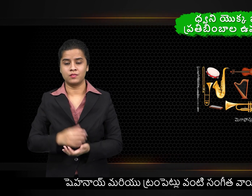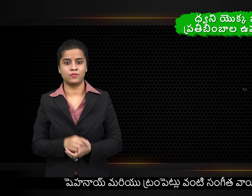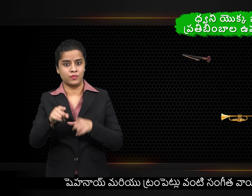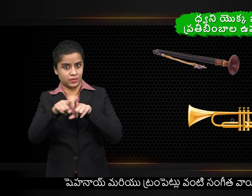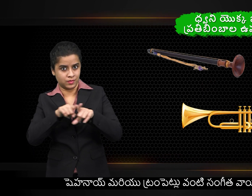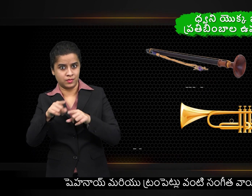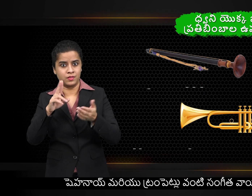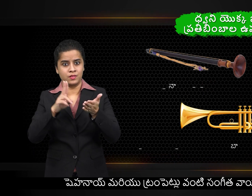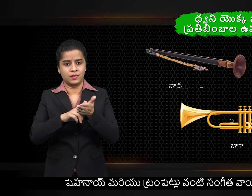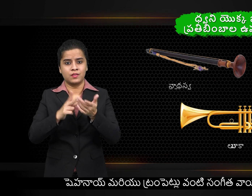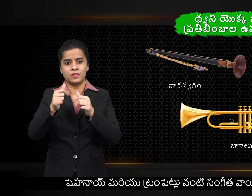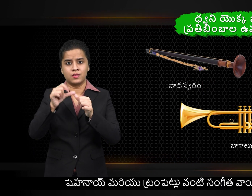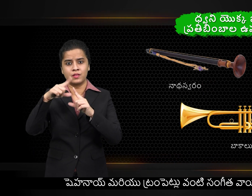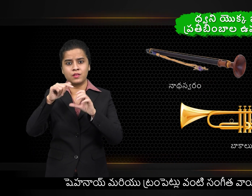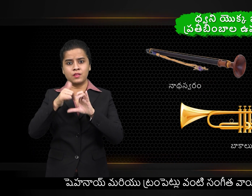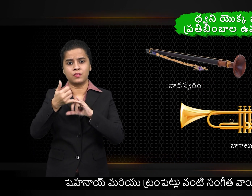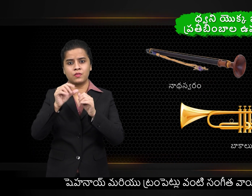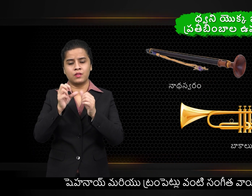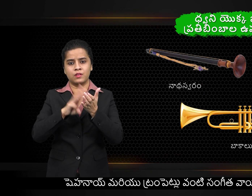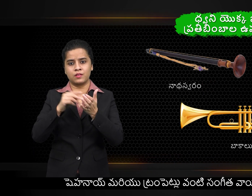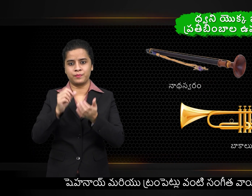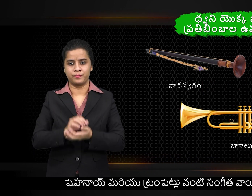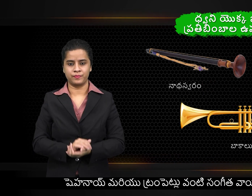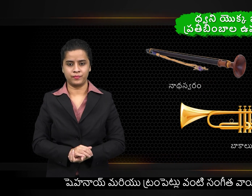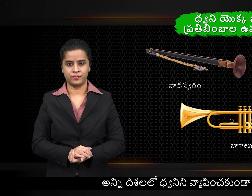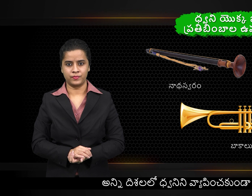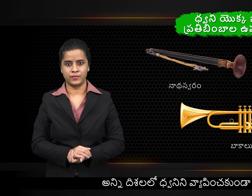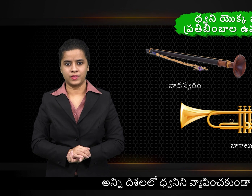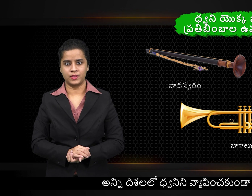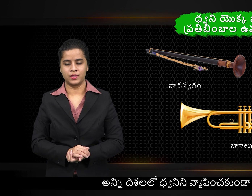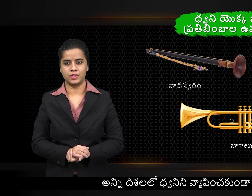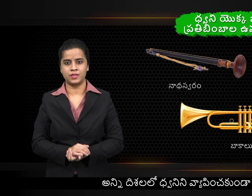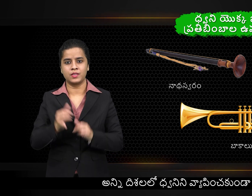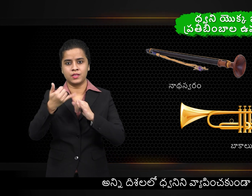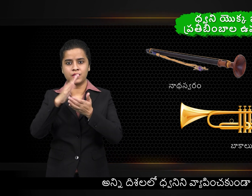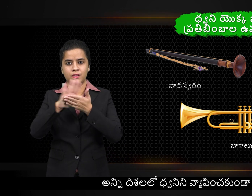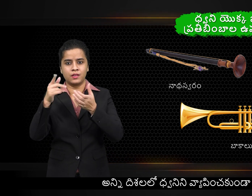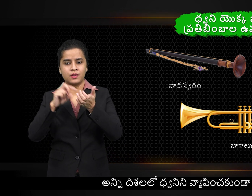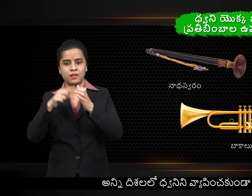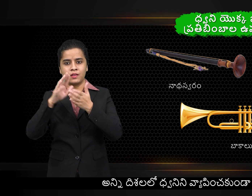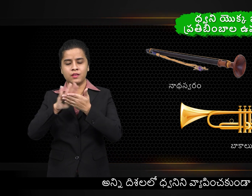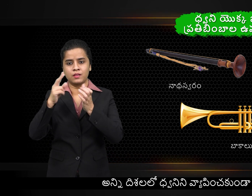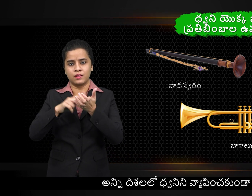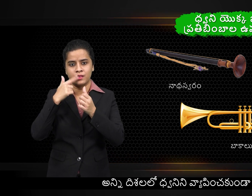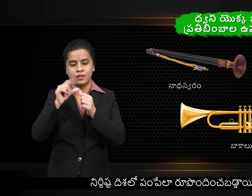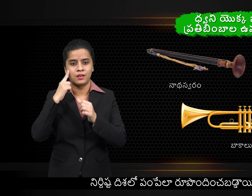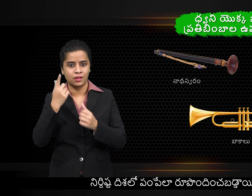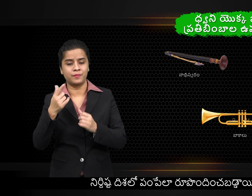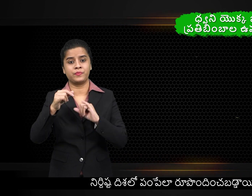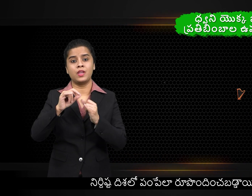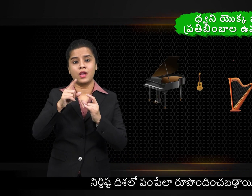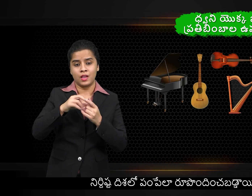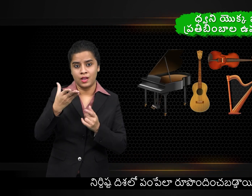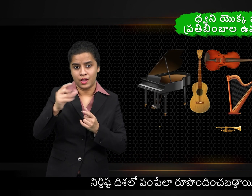షెహనాయ్ వంటి ట్రంపెట్లు వంటి సంగీత వాయిద్యాలు అన్ని దిశలలో ధ్వనిని వ్యాపించకుండా